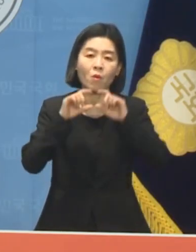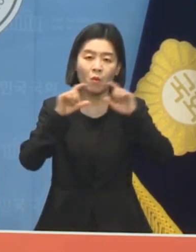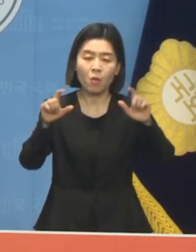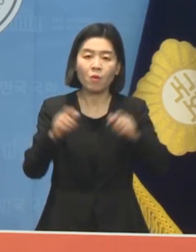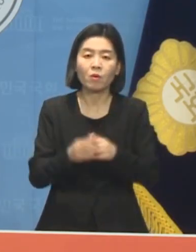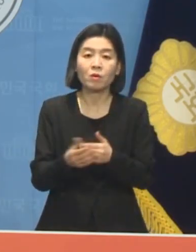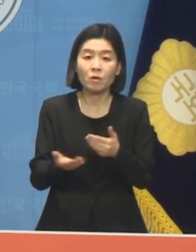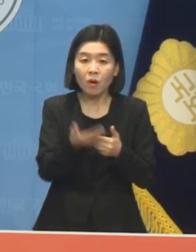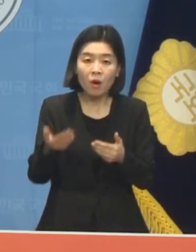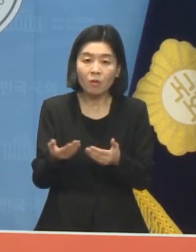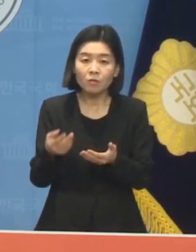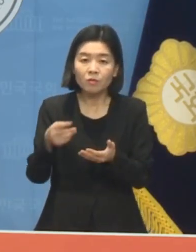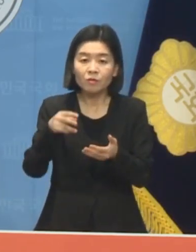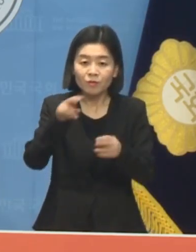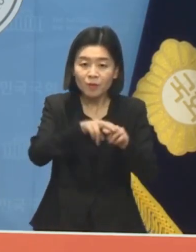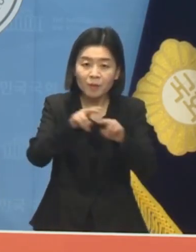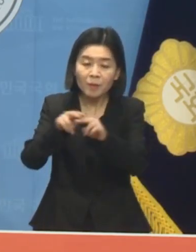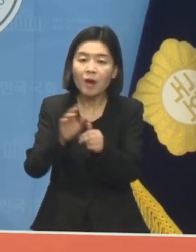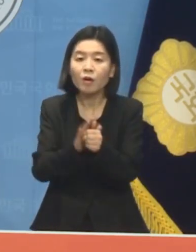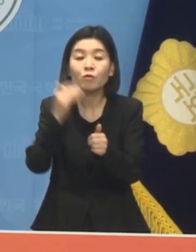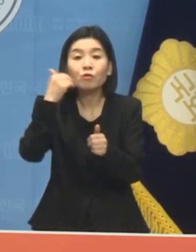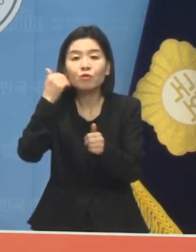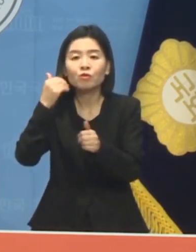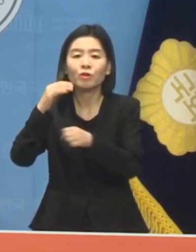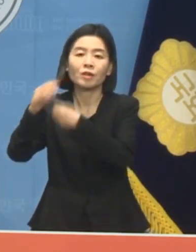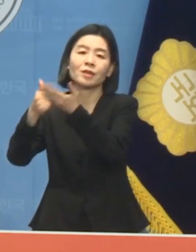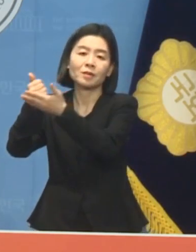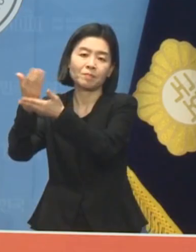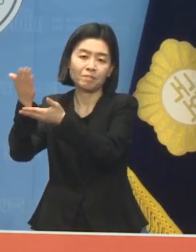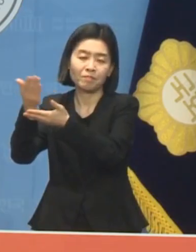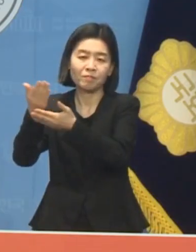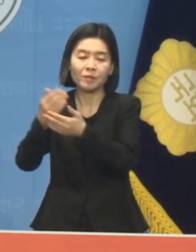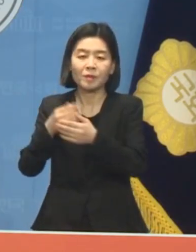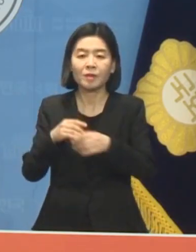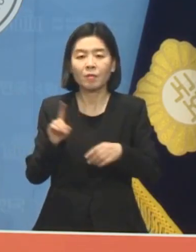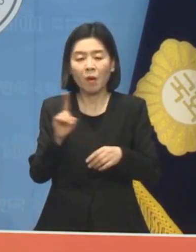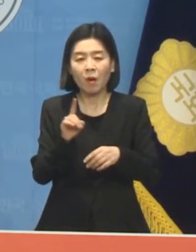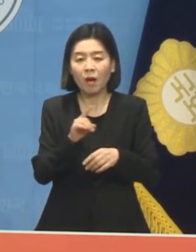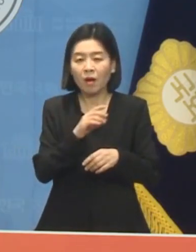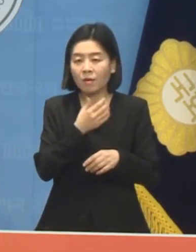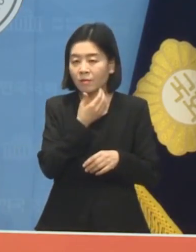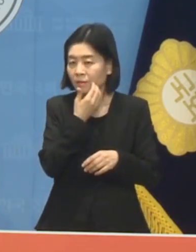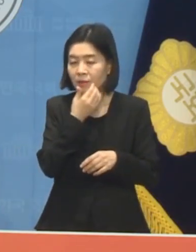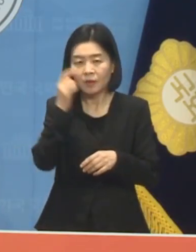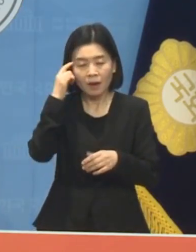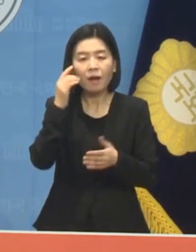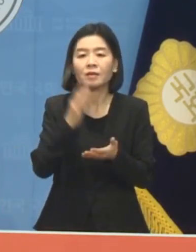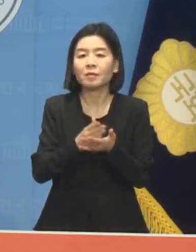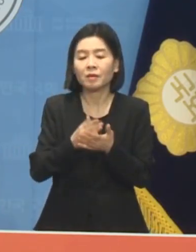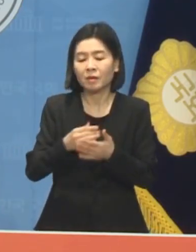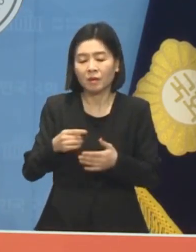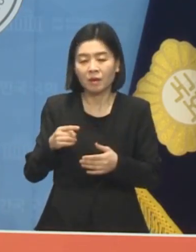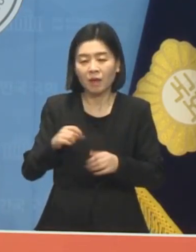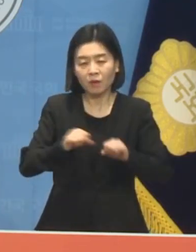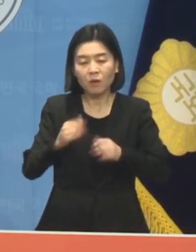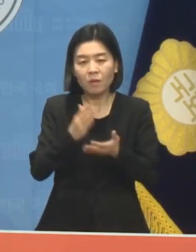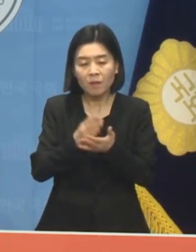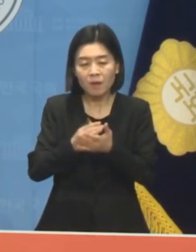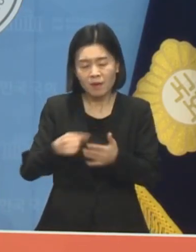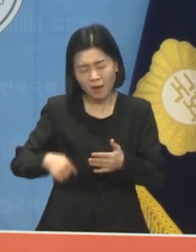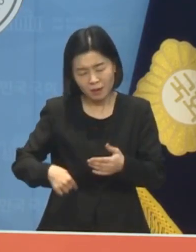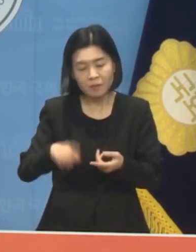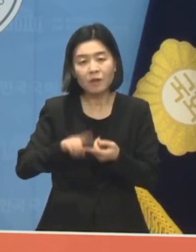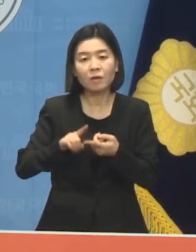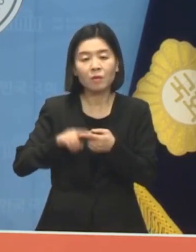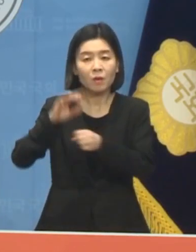하나님이십니다. 비겁하게 행동하지 말고 양심을 따라서 여러분들 속에 있는 하나님의